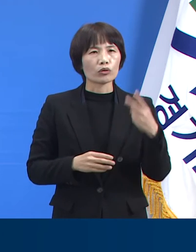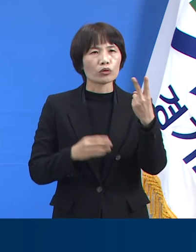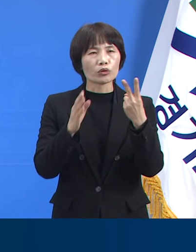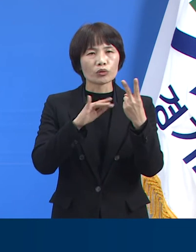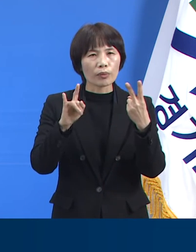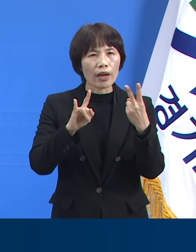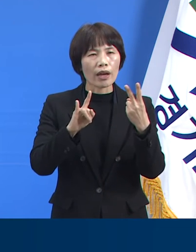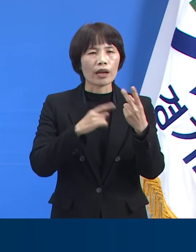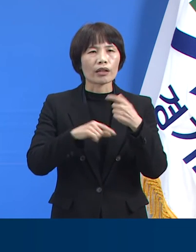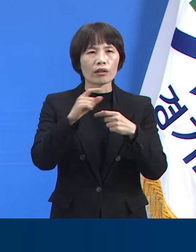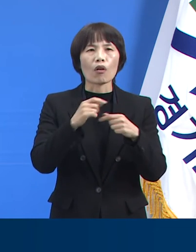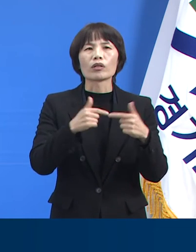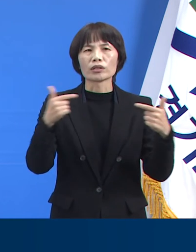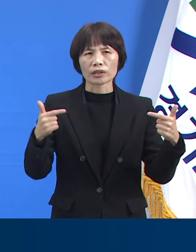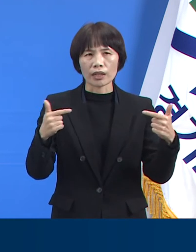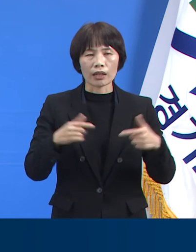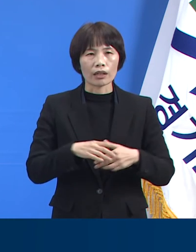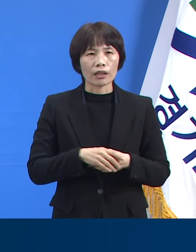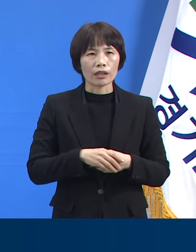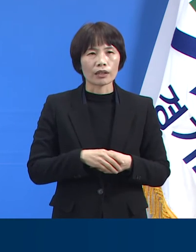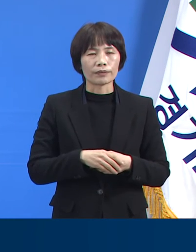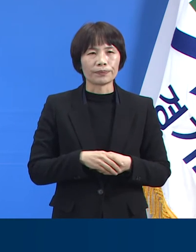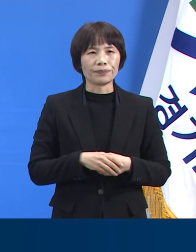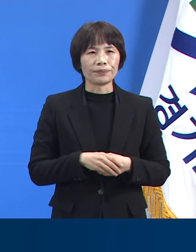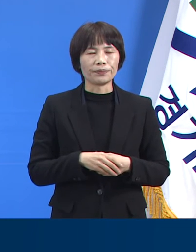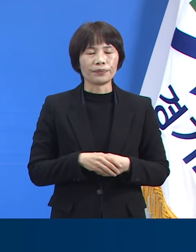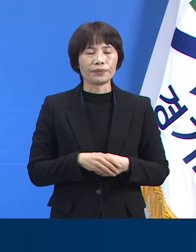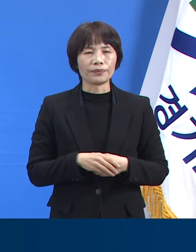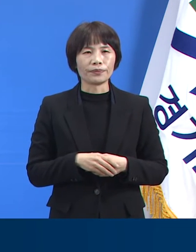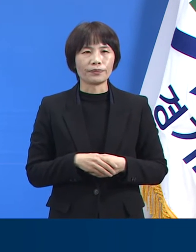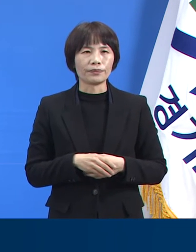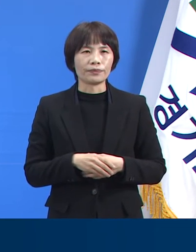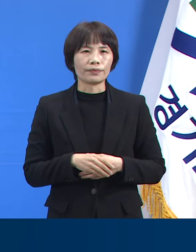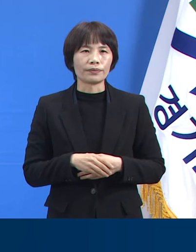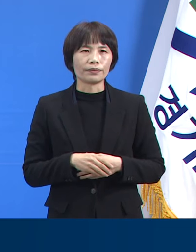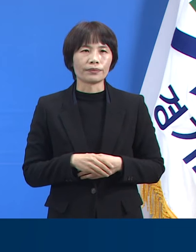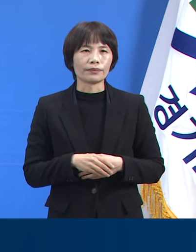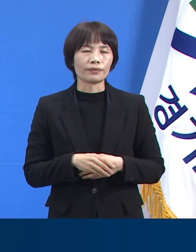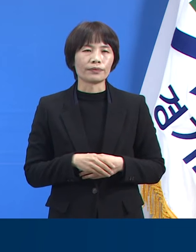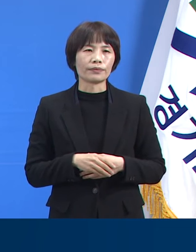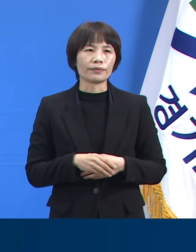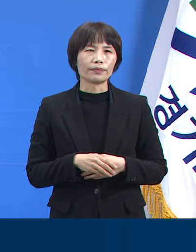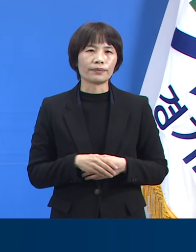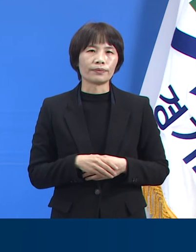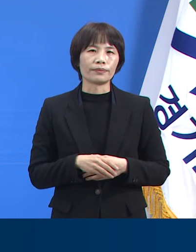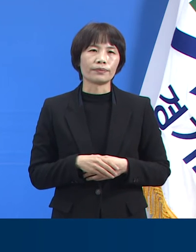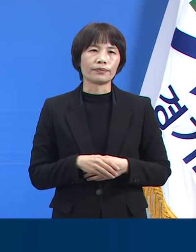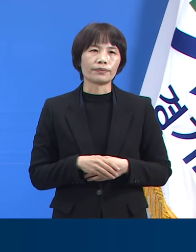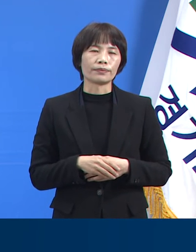1,443명에서 3,021명으로 증가하는 등두배 이상 많은 확진자가 발생하고 있습니다.